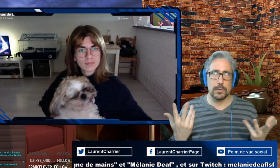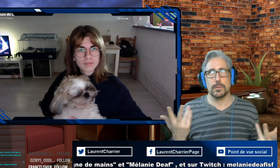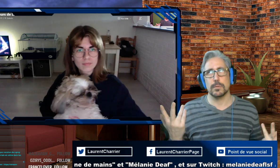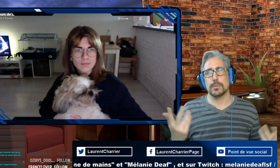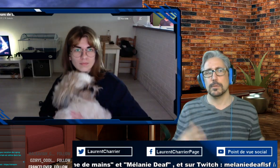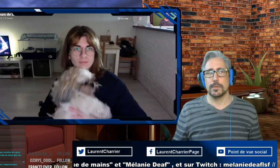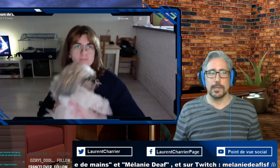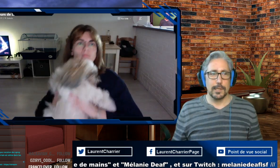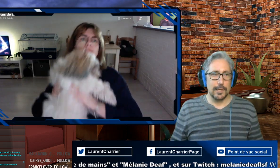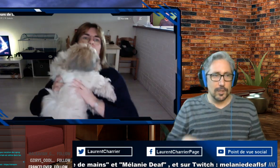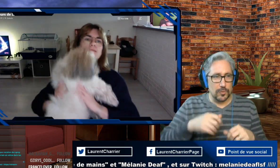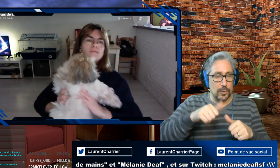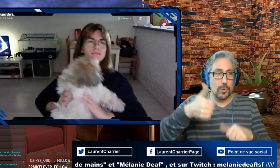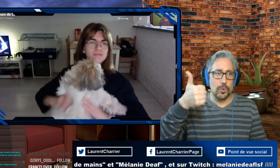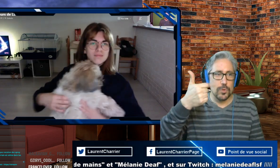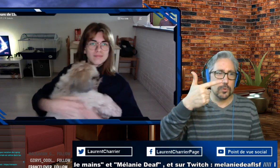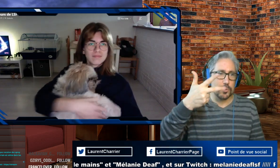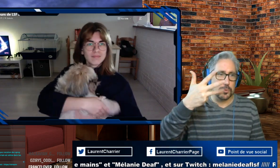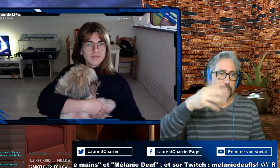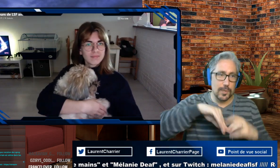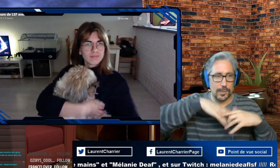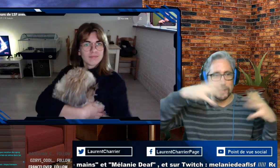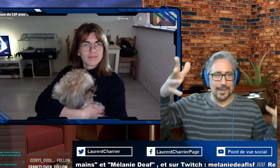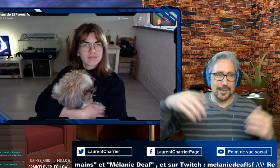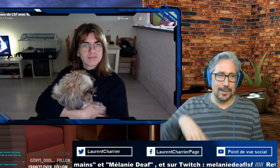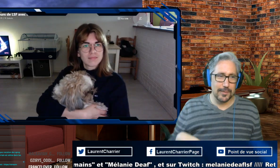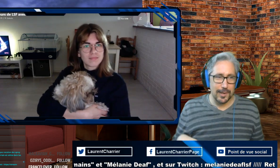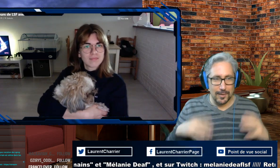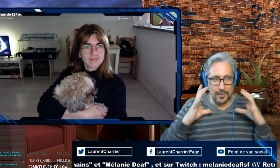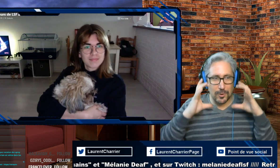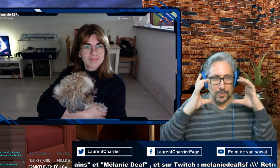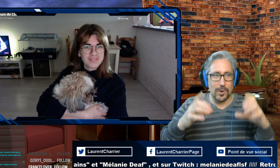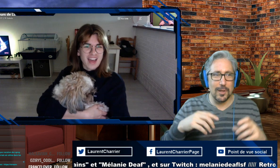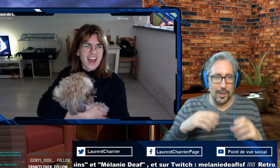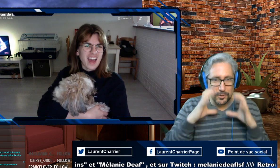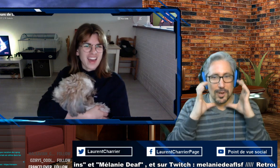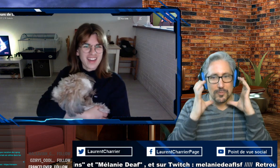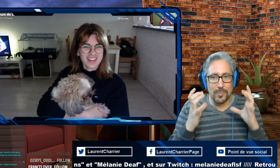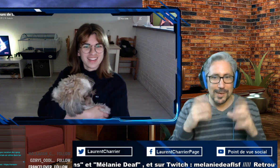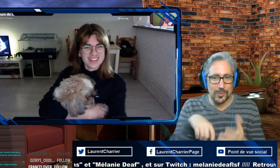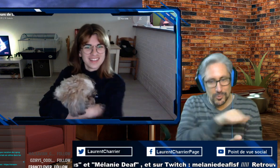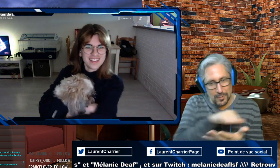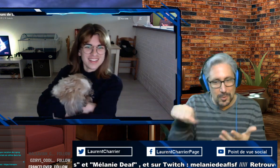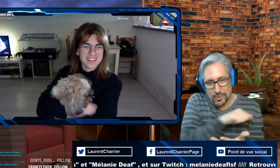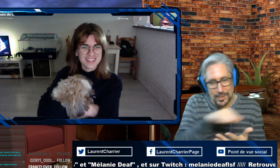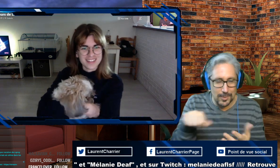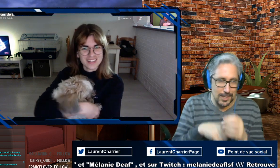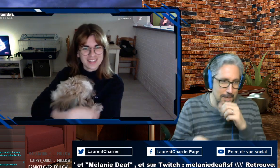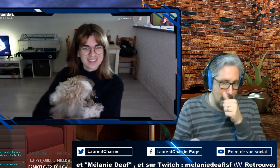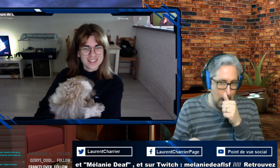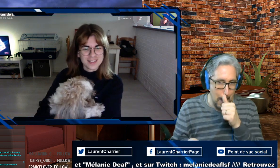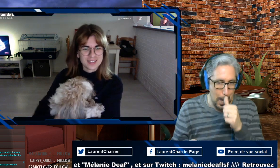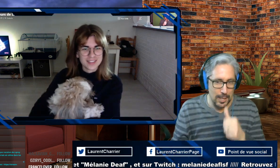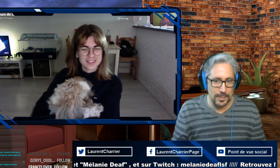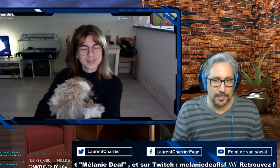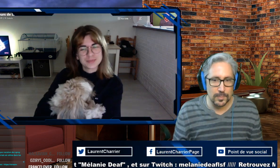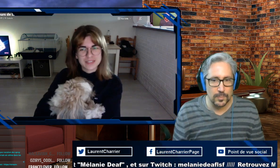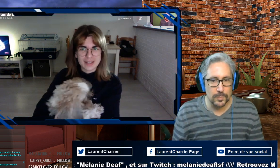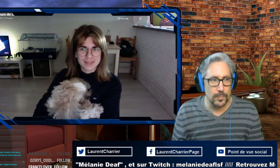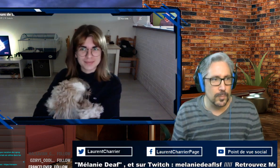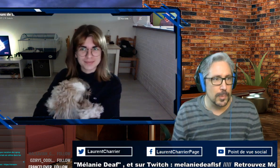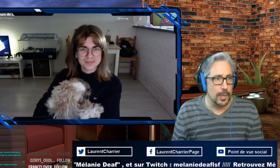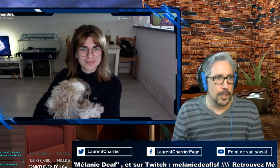élèves, tu fais cours 1 heure, 2 heures, 3 heures, c'est fort que tu enlèves ton masque plusieurs fois pour nettoyer.